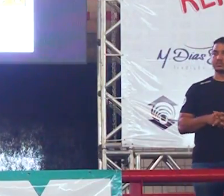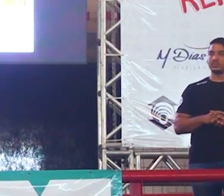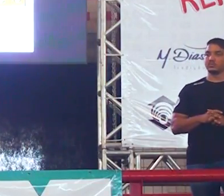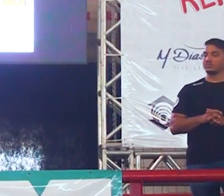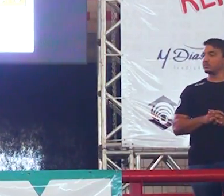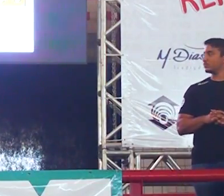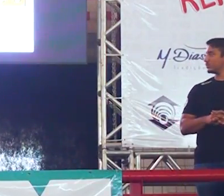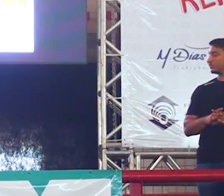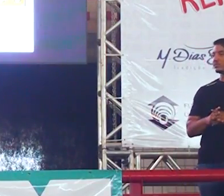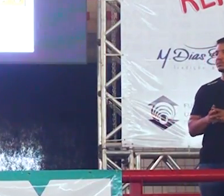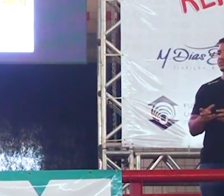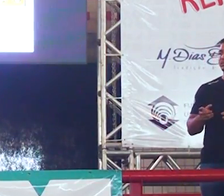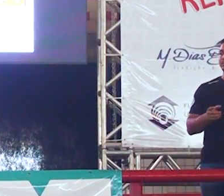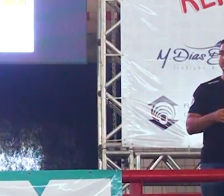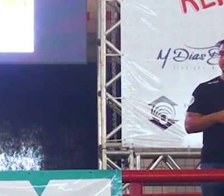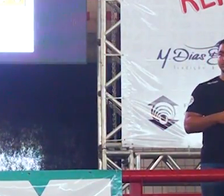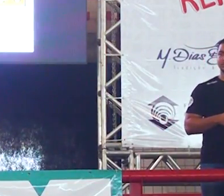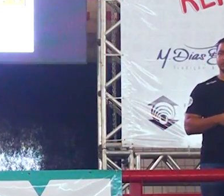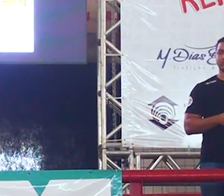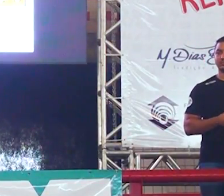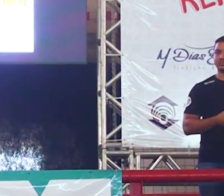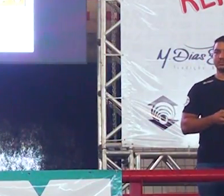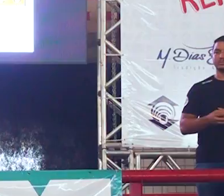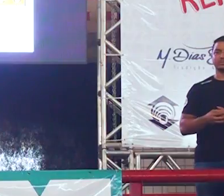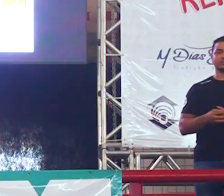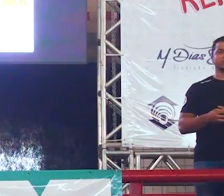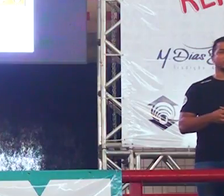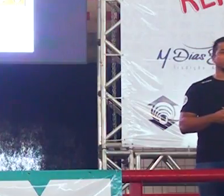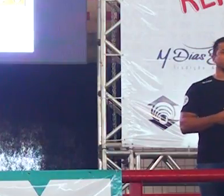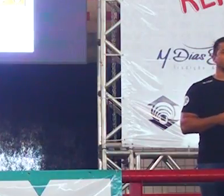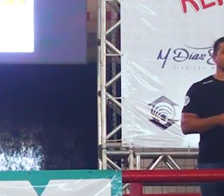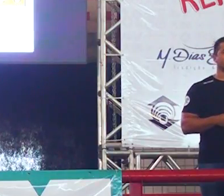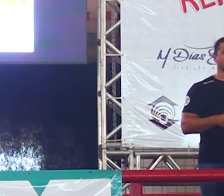Volta, Marcelo Henrique. Pronto. Não dá para ver, não.